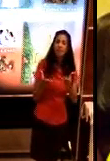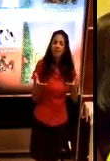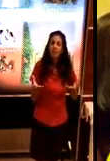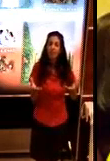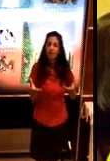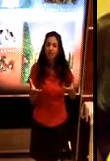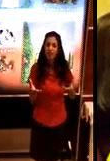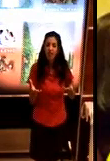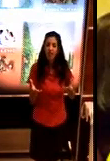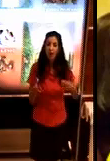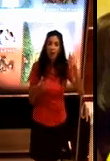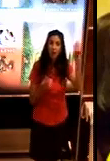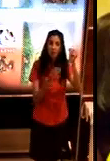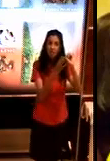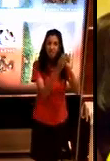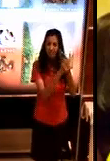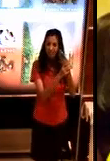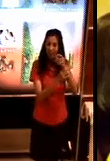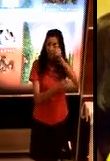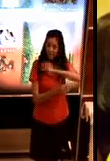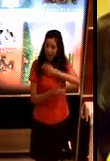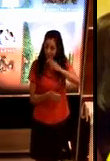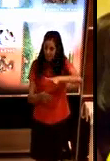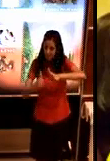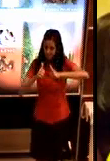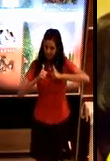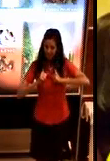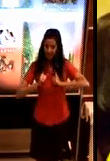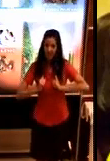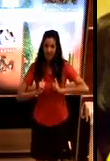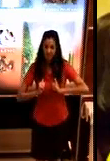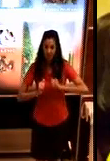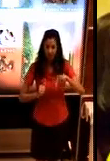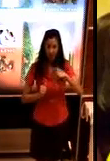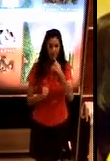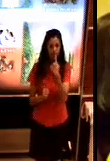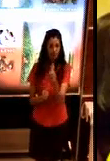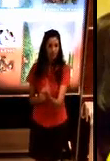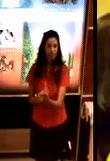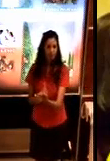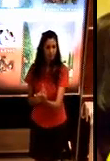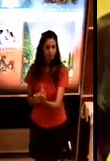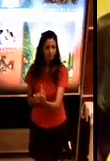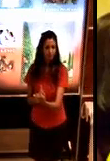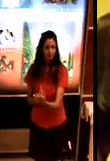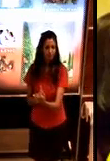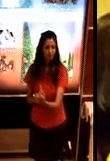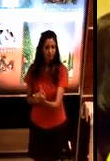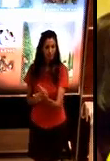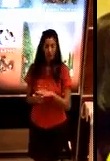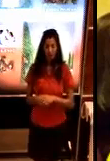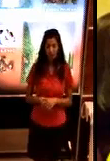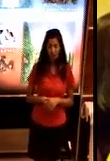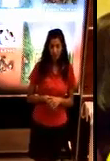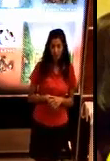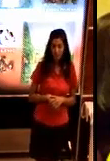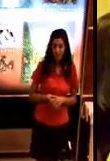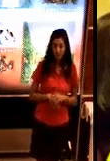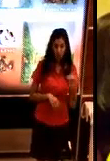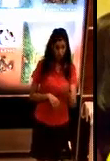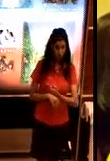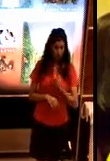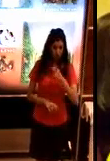Biblia dice, para el hombre lo hice. Yo te pregunto en esta noche, ¿nosotros somos